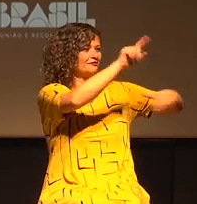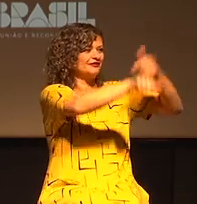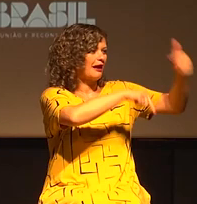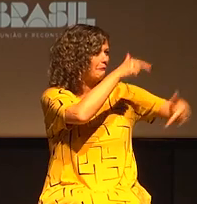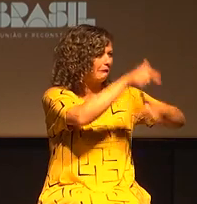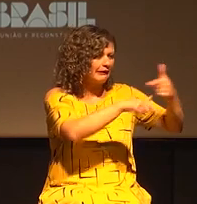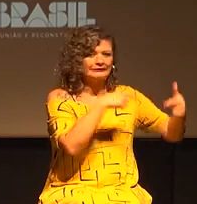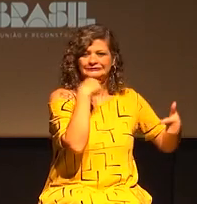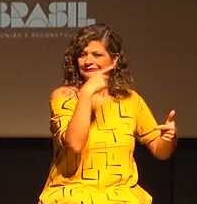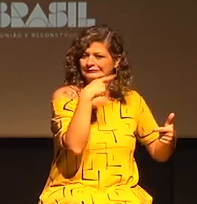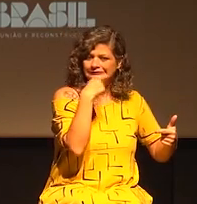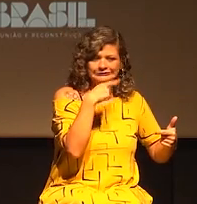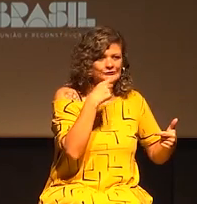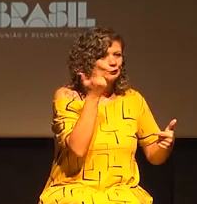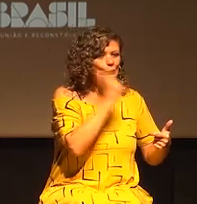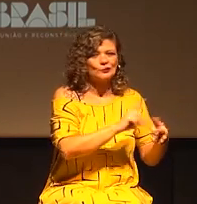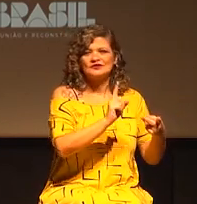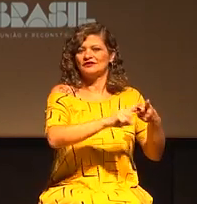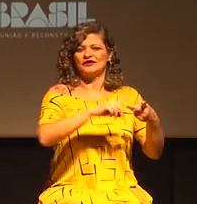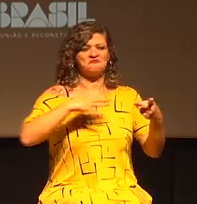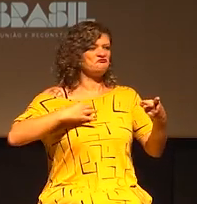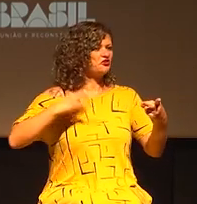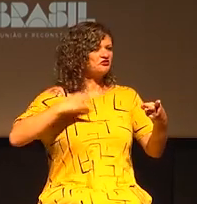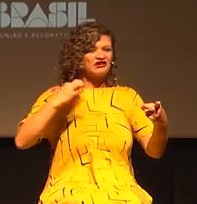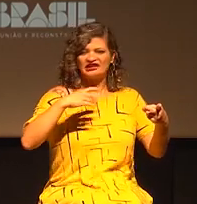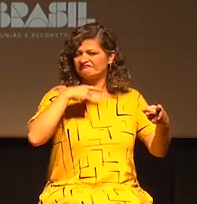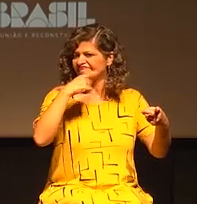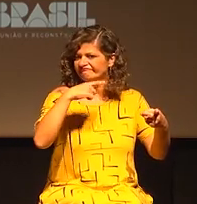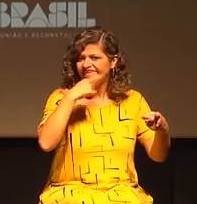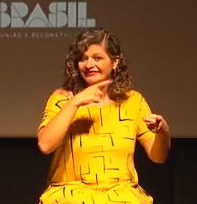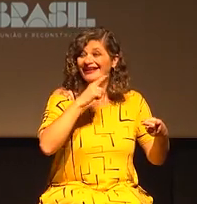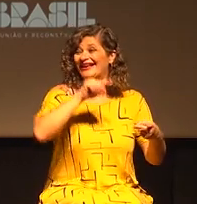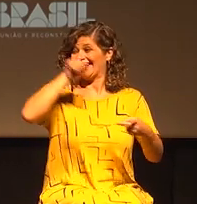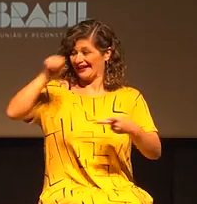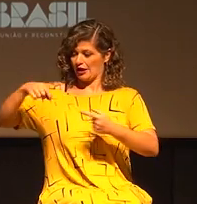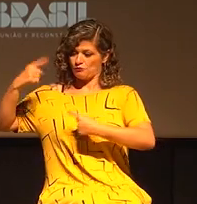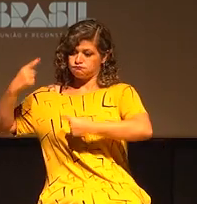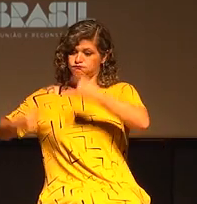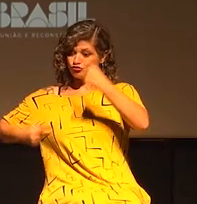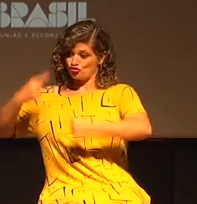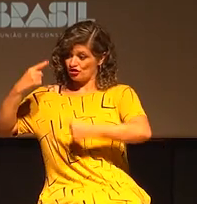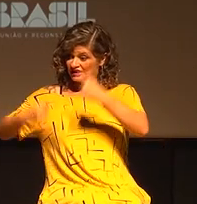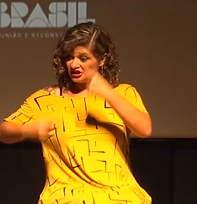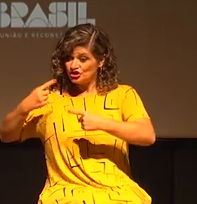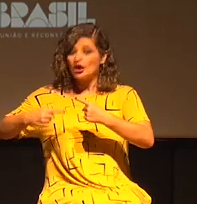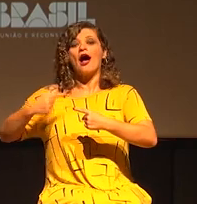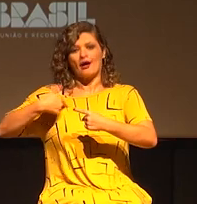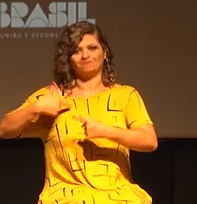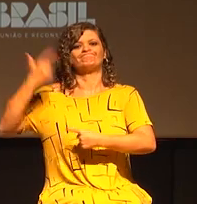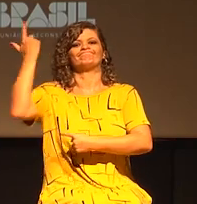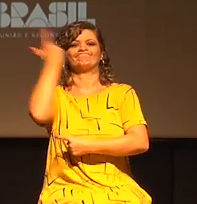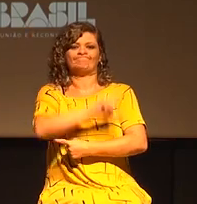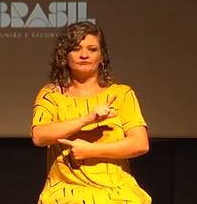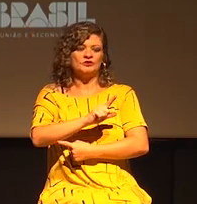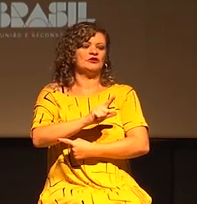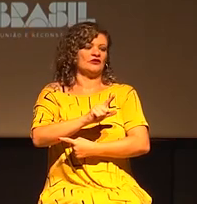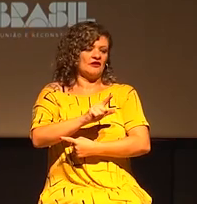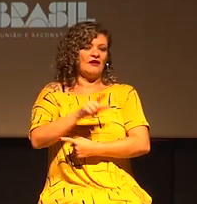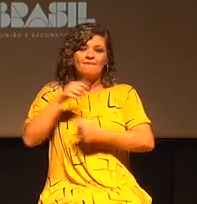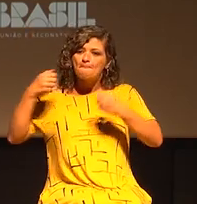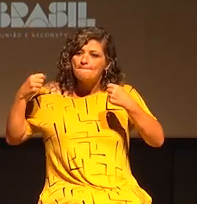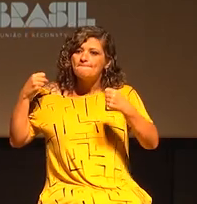nem como voluntária ativista militante e tal é é impactar de verdade e em